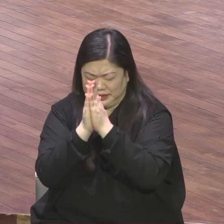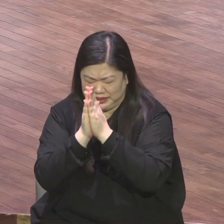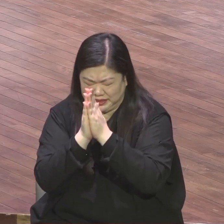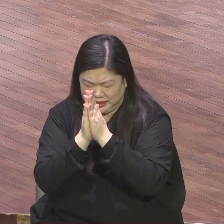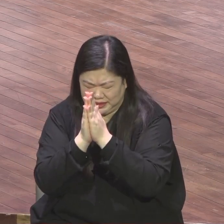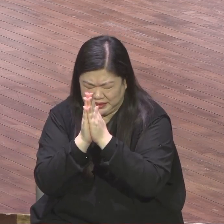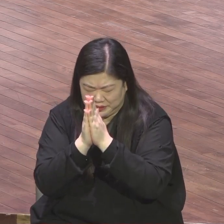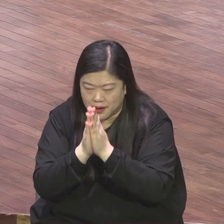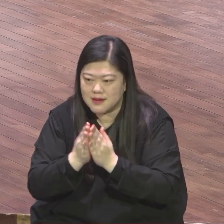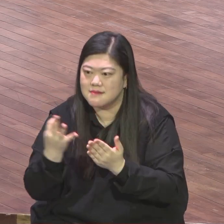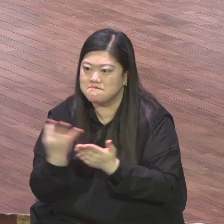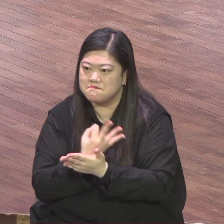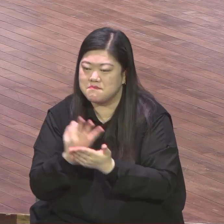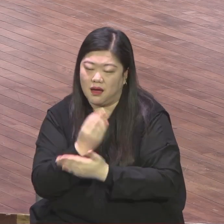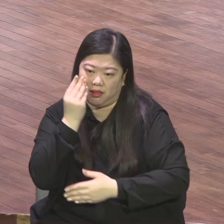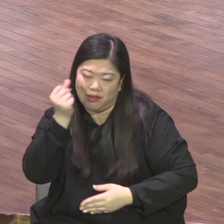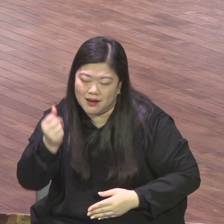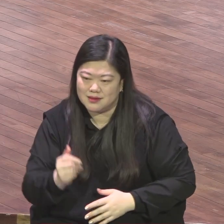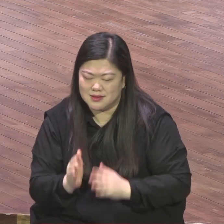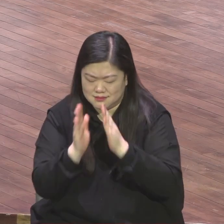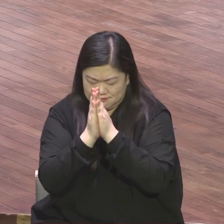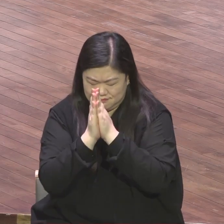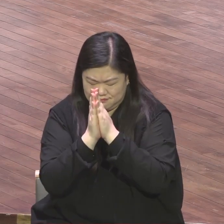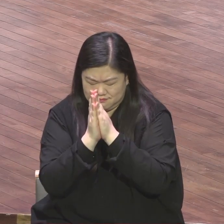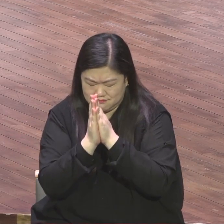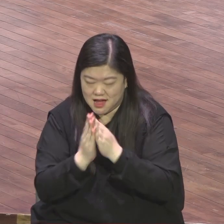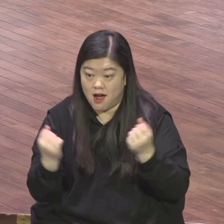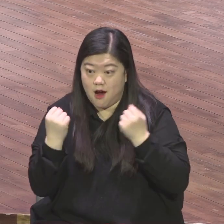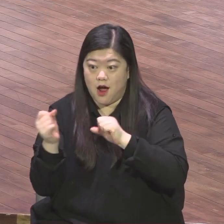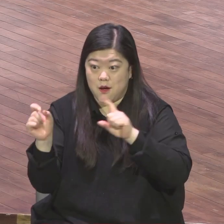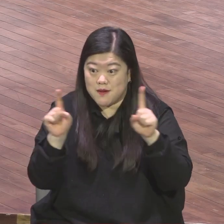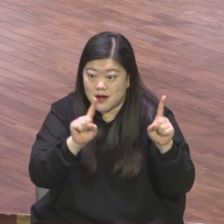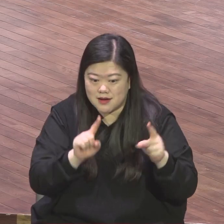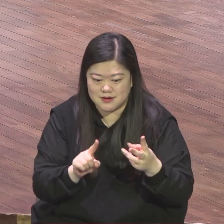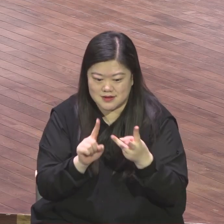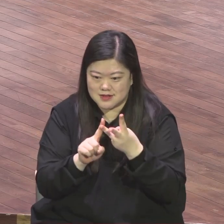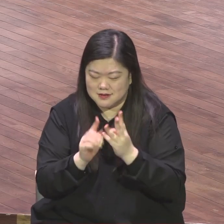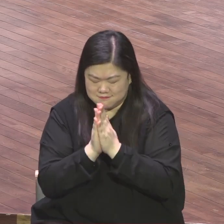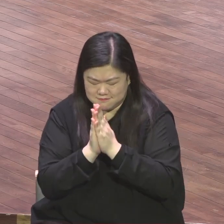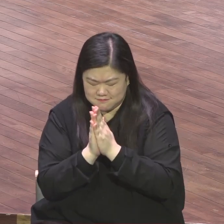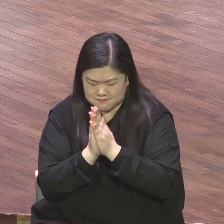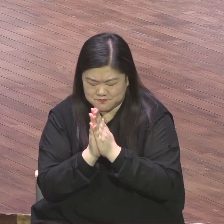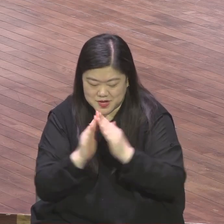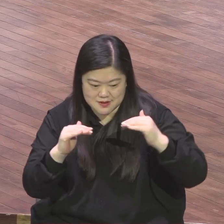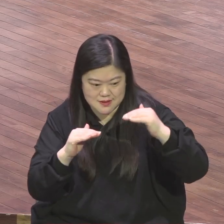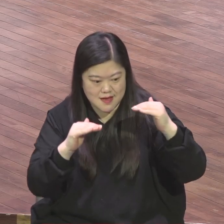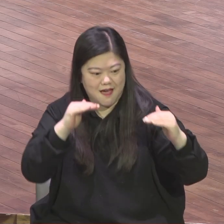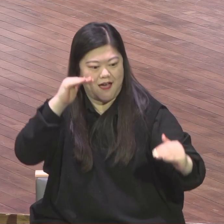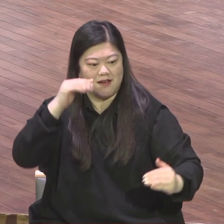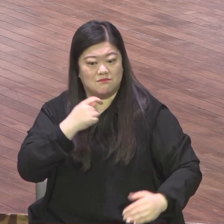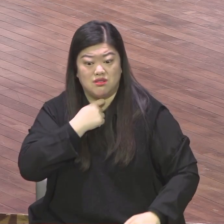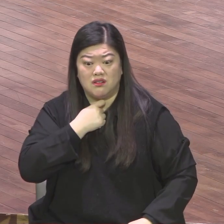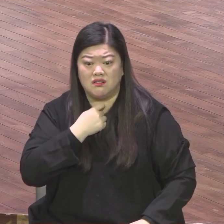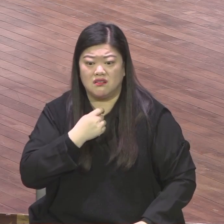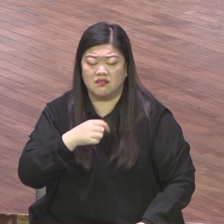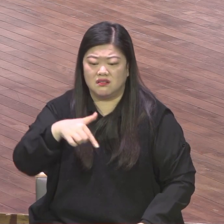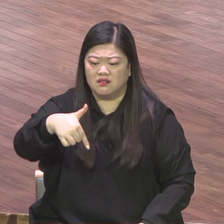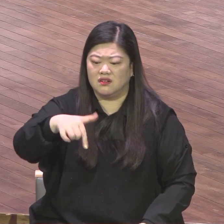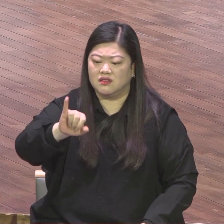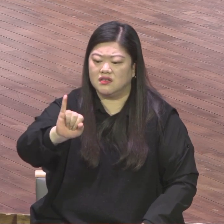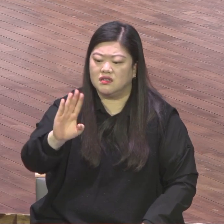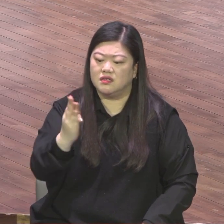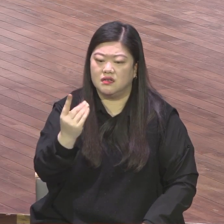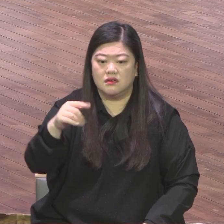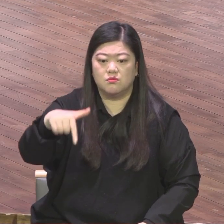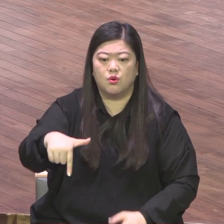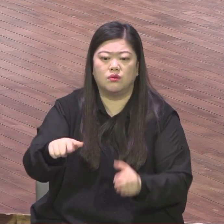좀 부자 좀 되고 내가 그저 하든지 좀 이렇게 내가 다른 사람보다 좀 잘 되기를 바라는